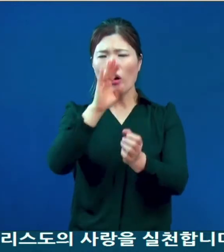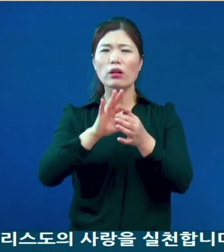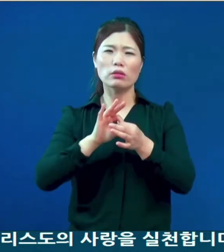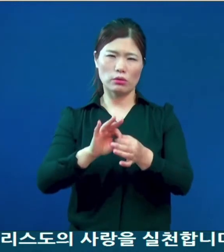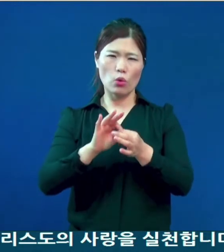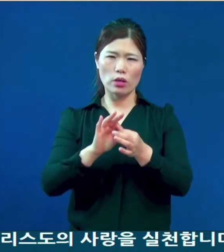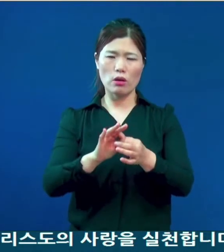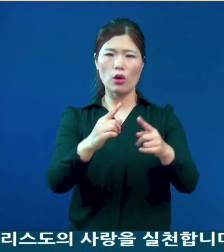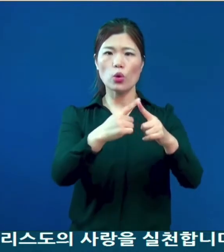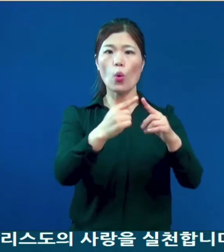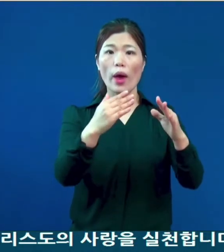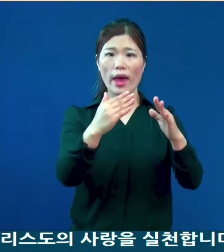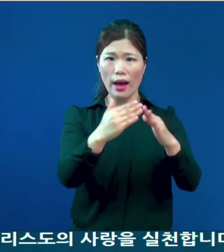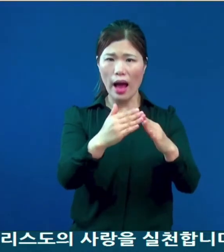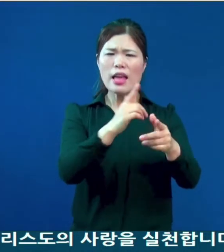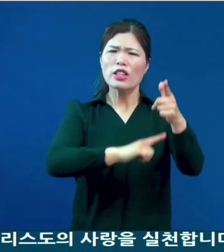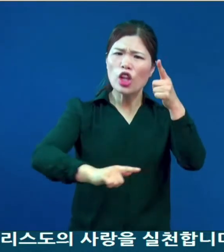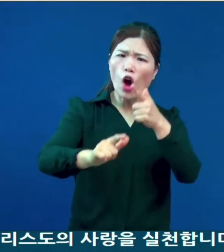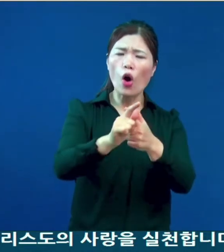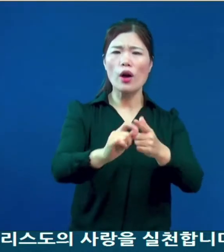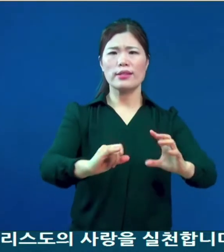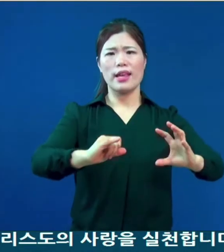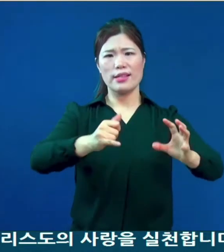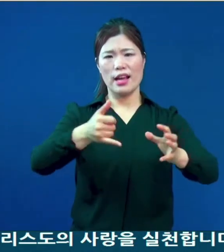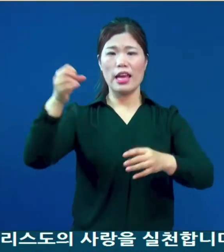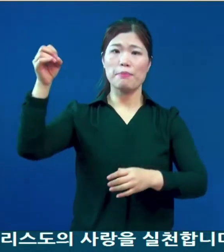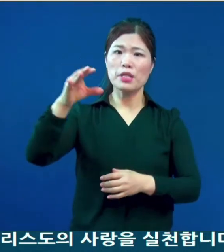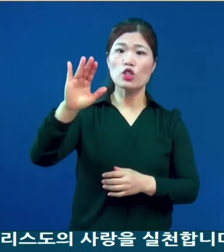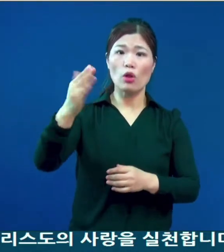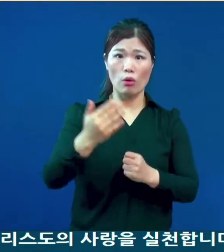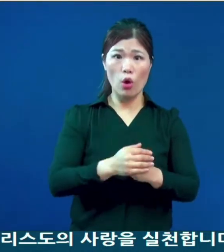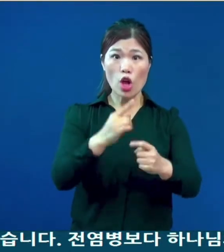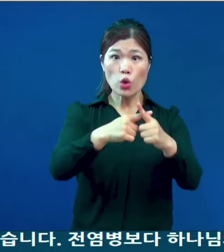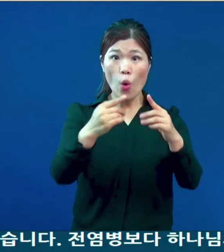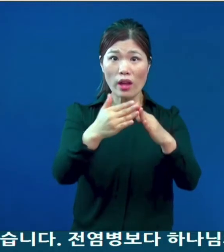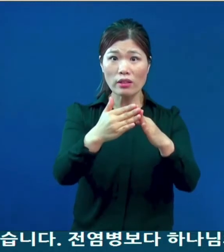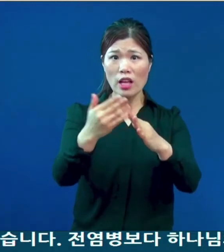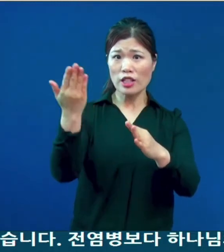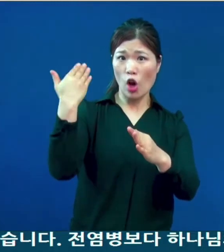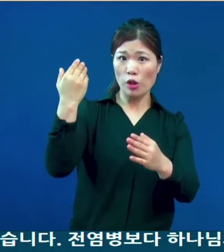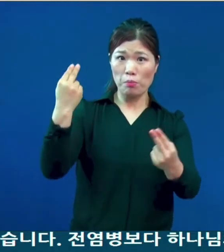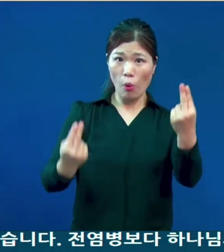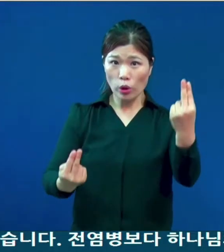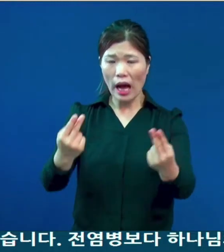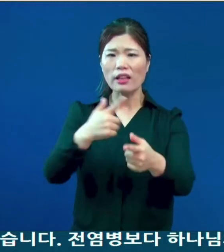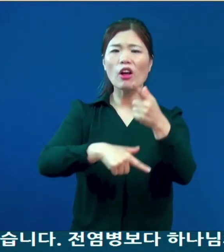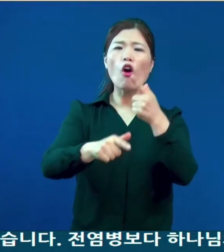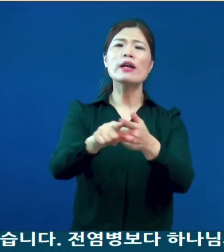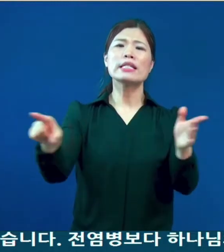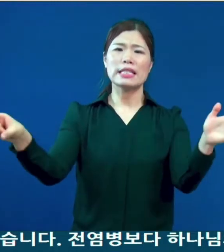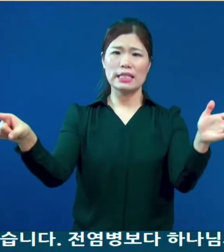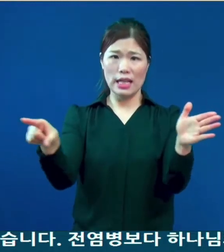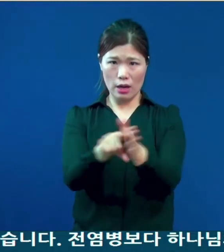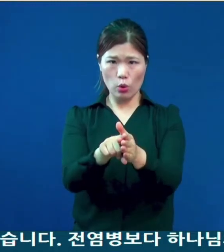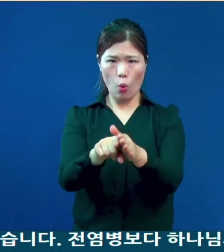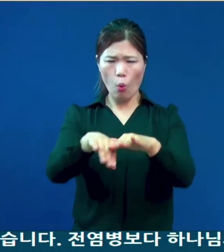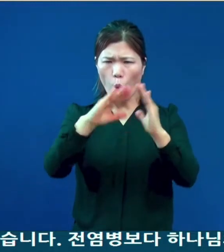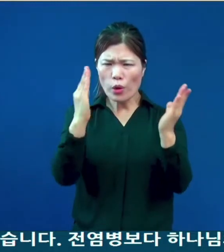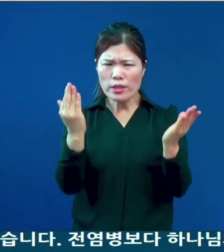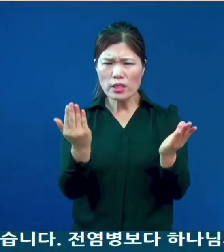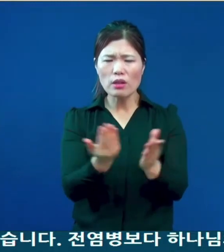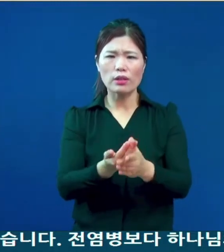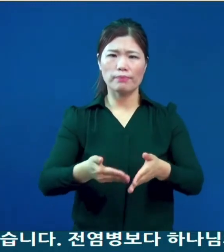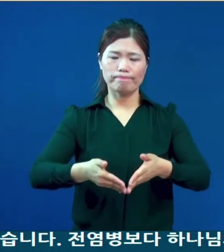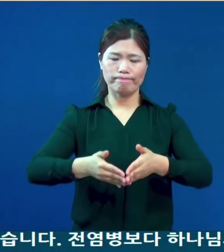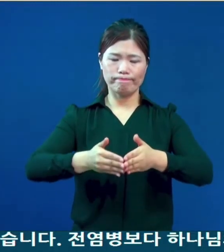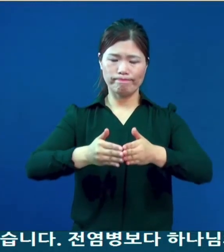오히려 교회가 세상의 빛이 되고, 교회는 이전의 모습보다 더욱더 신앙의 모습으로 온전히 세워지는